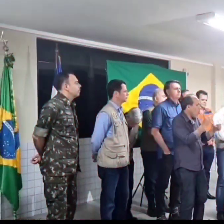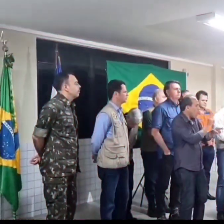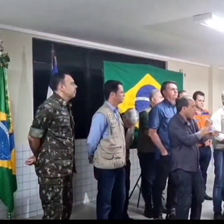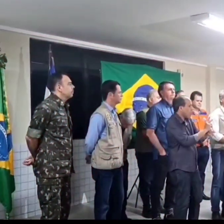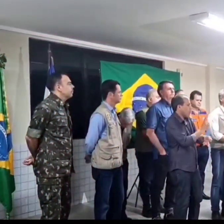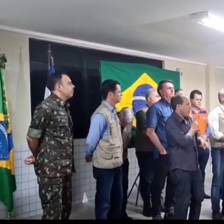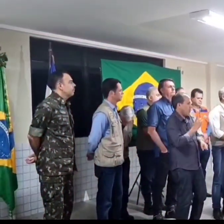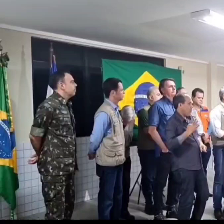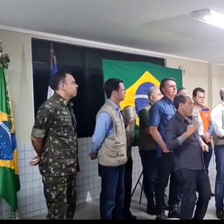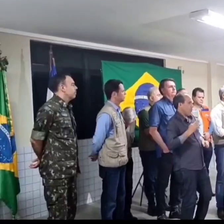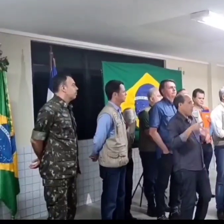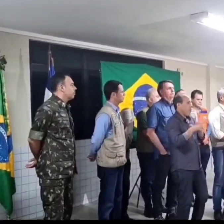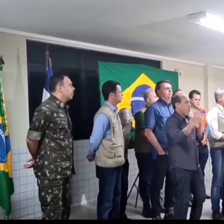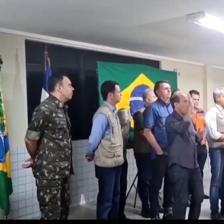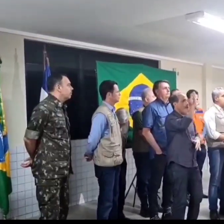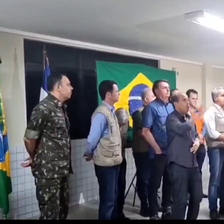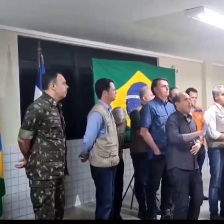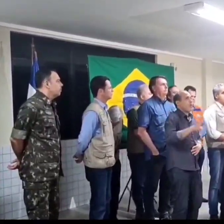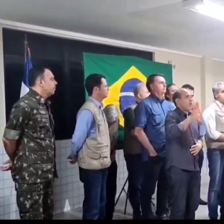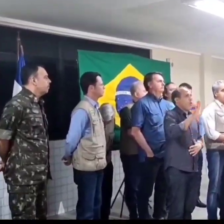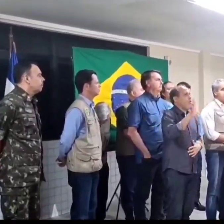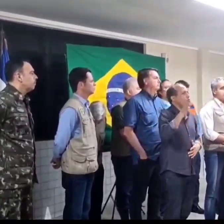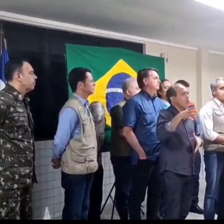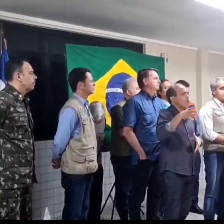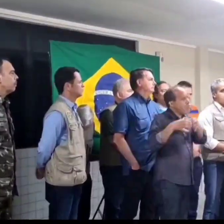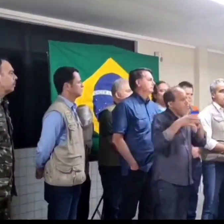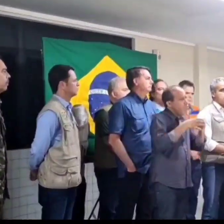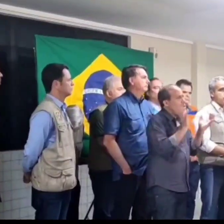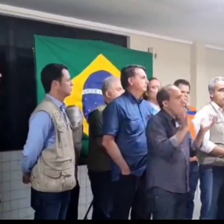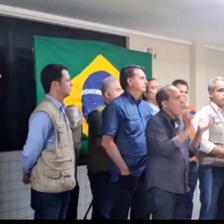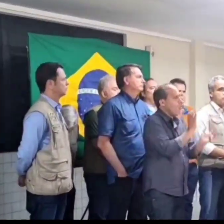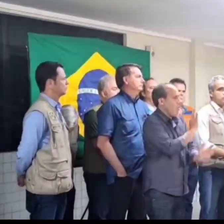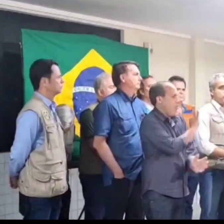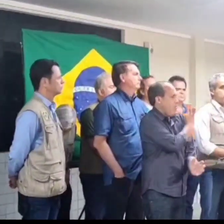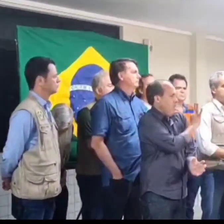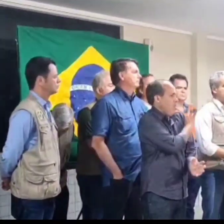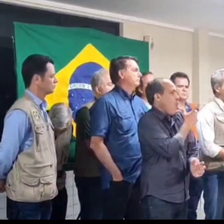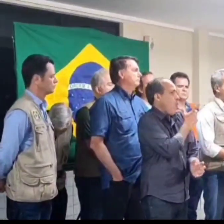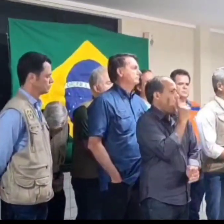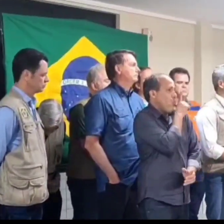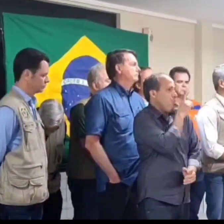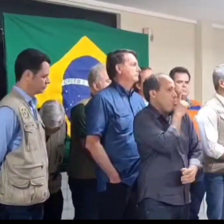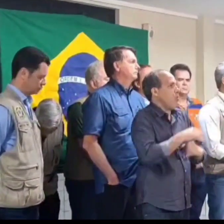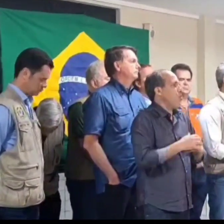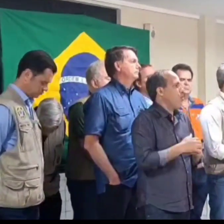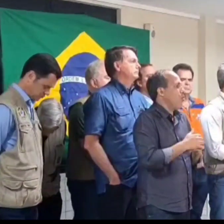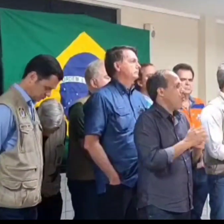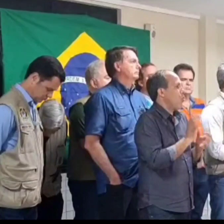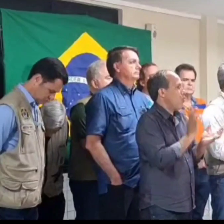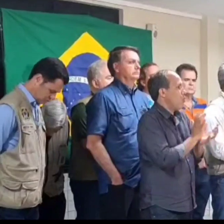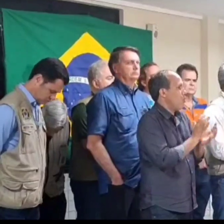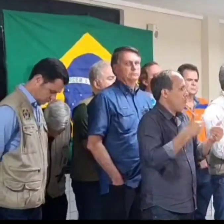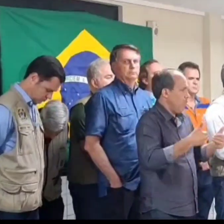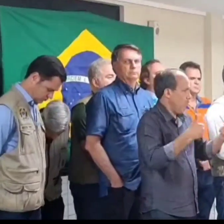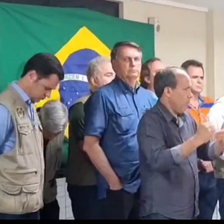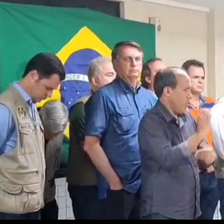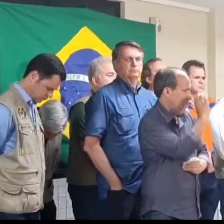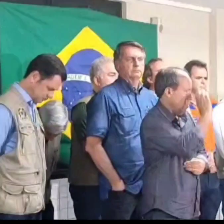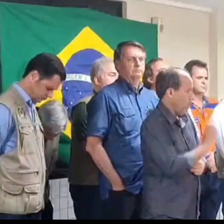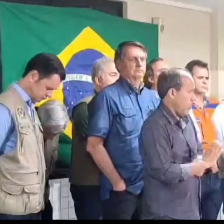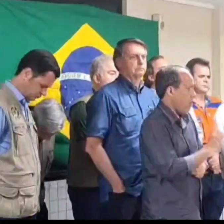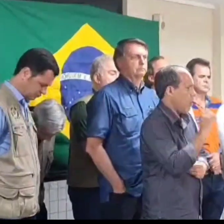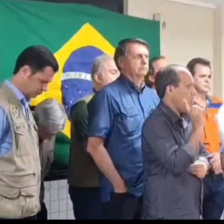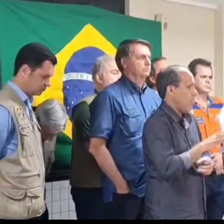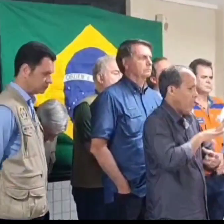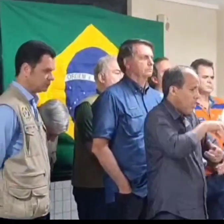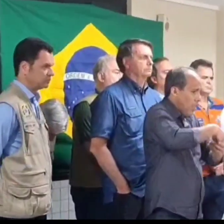civil federal, trouxemos as equipes técnicas, no dia de ontem, no domingo, a equipe do Ministério da Cidadania, que